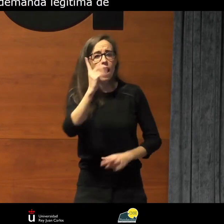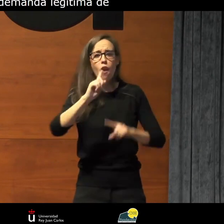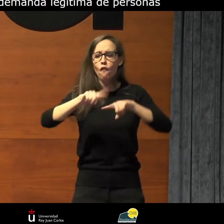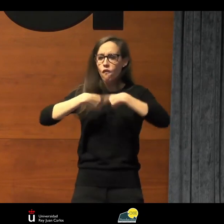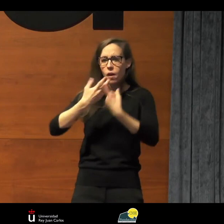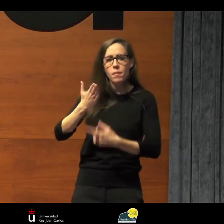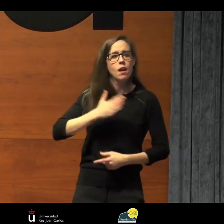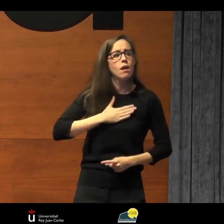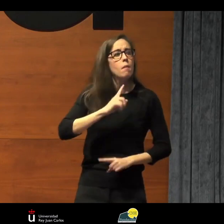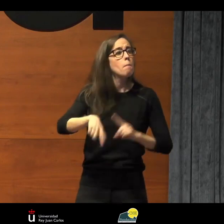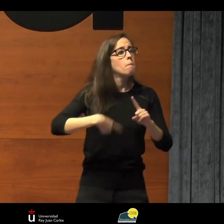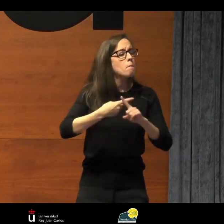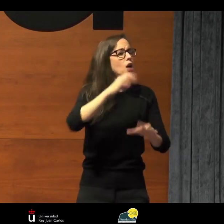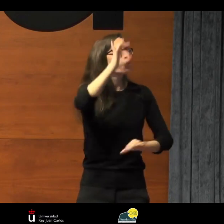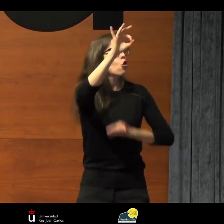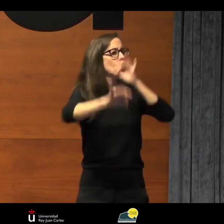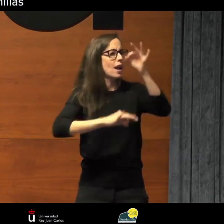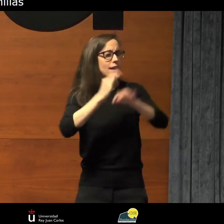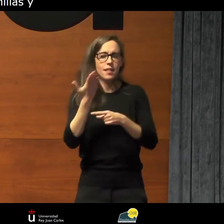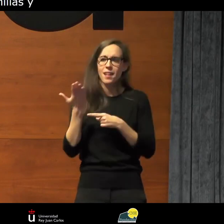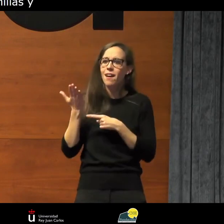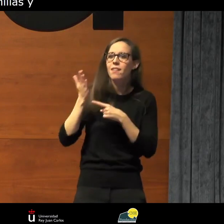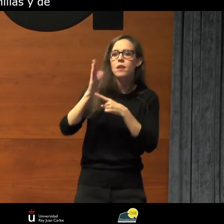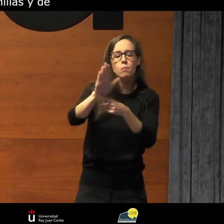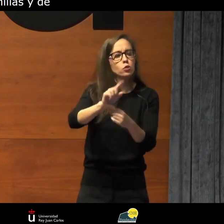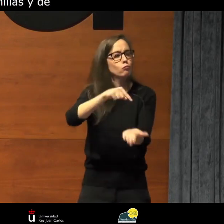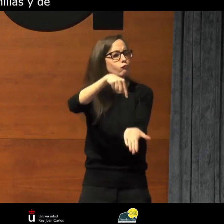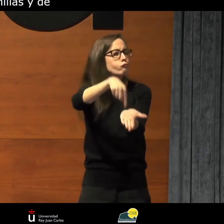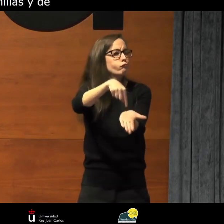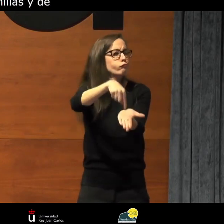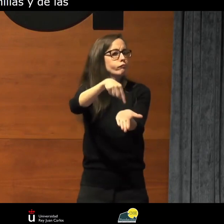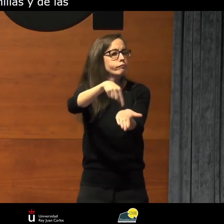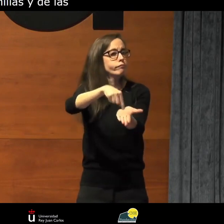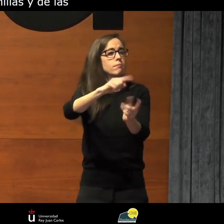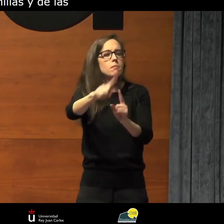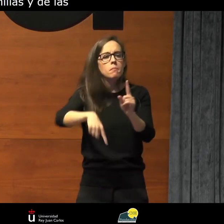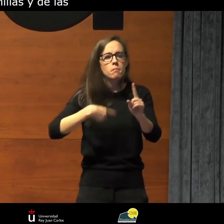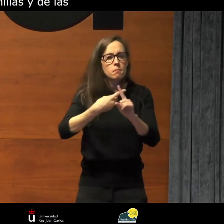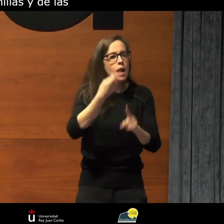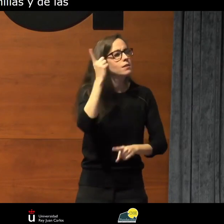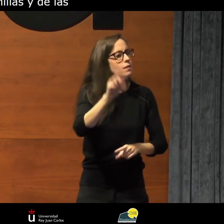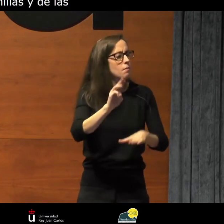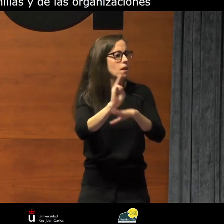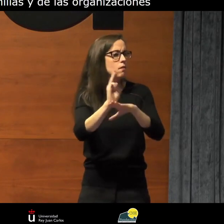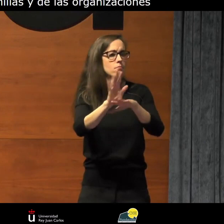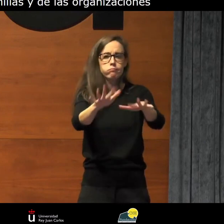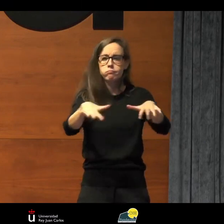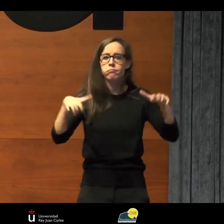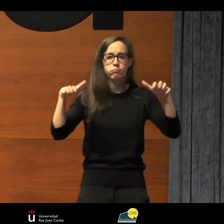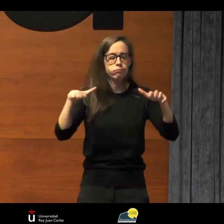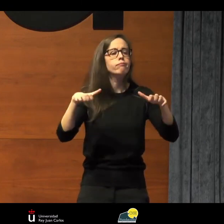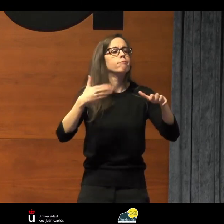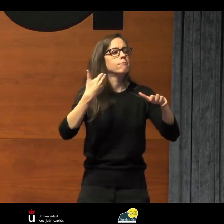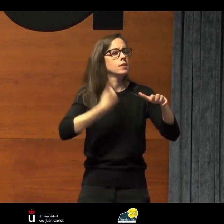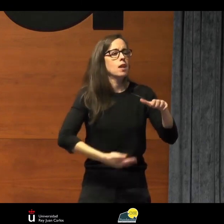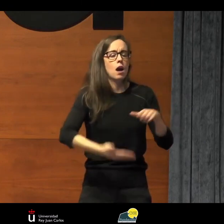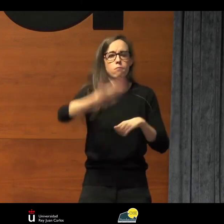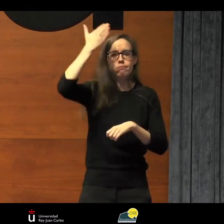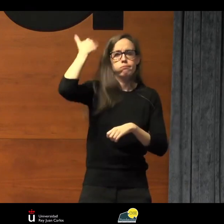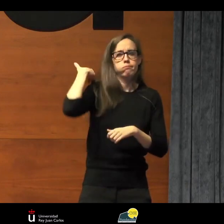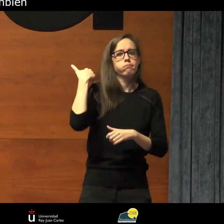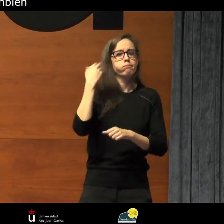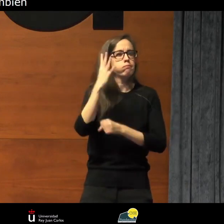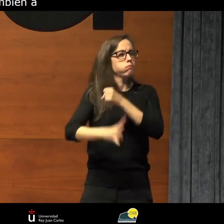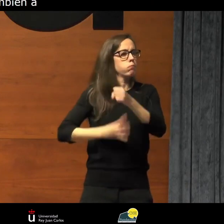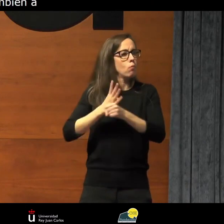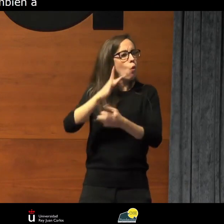las organizaciones representativas. Responde también al consenso parlamentario de la pasada legislatura y responde,